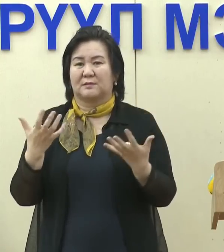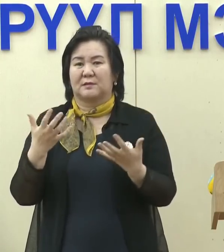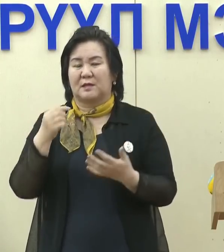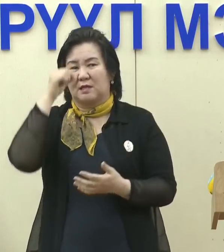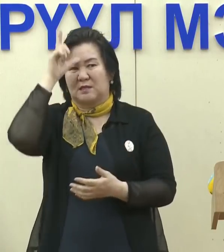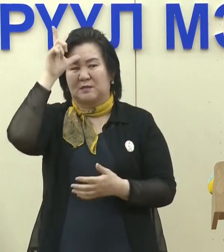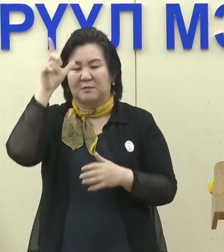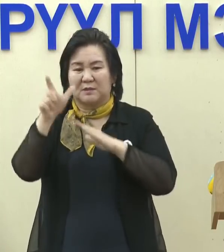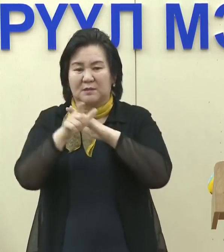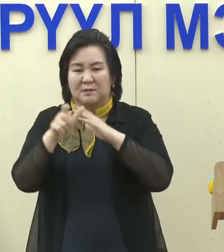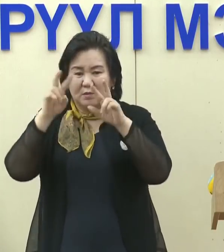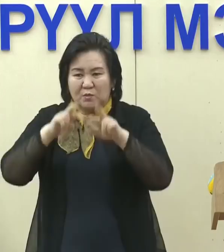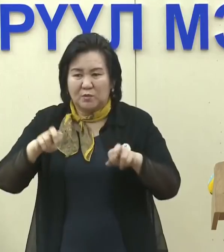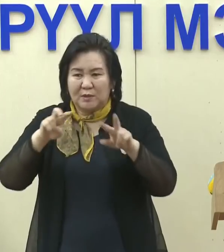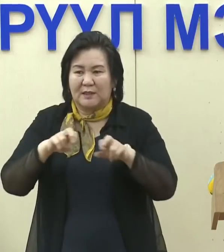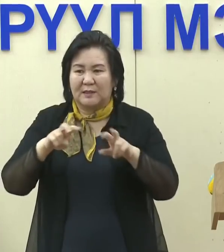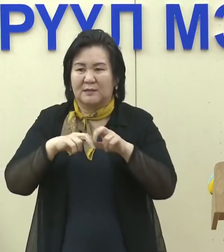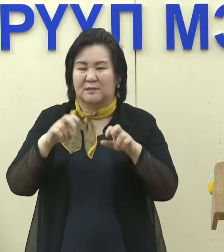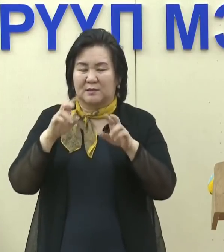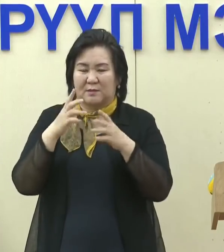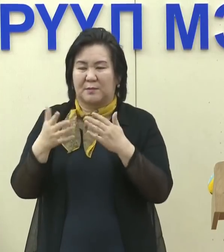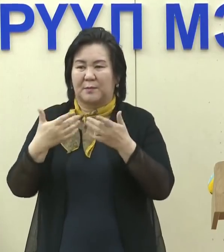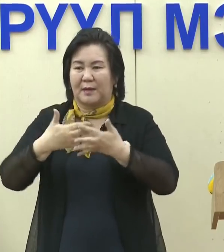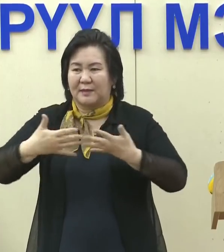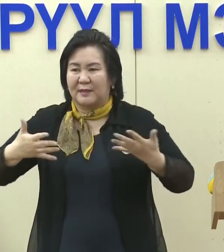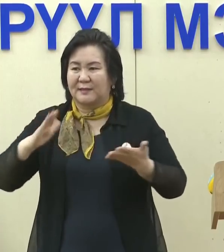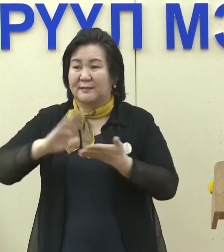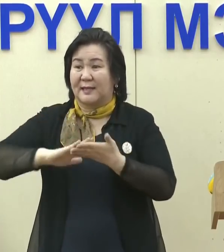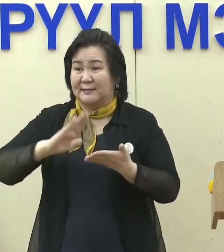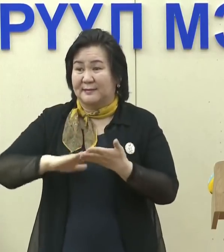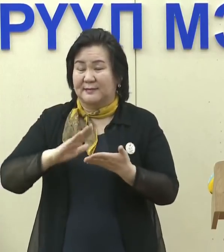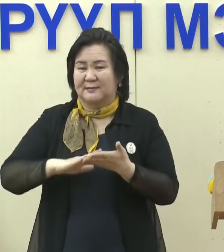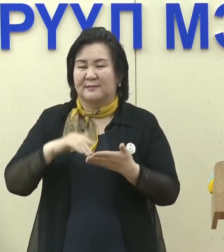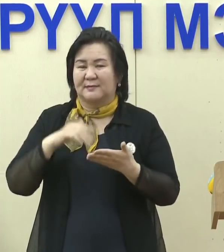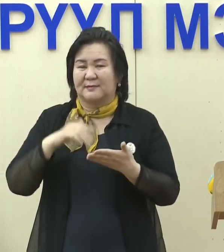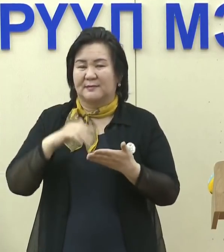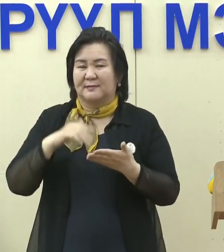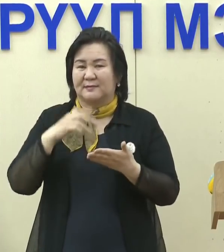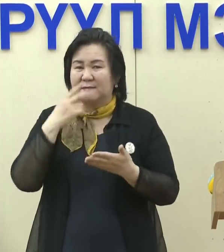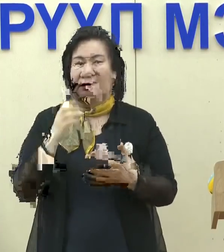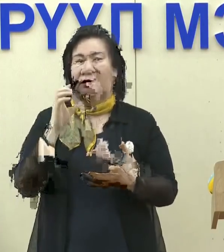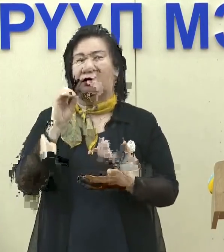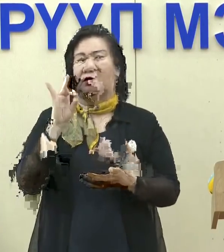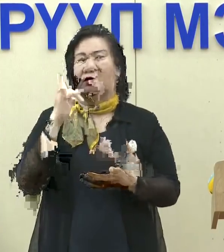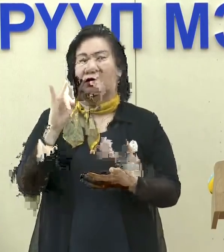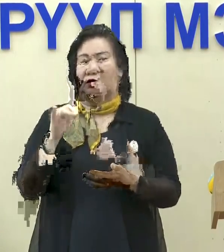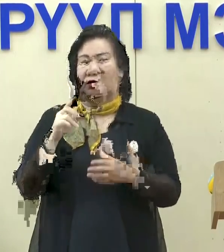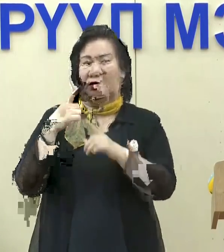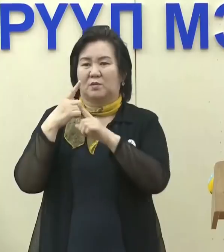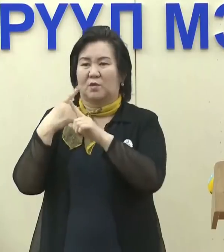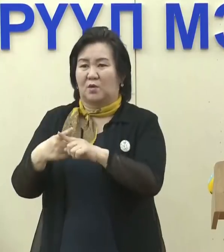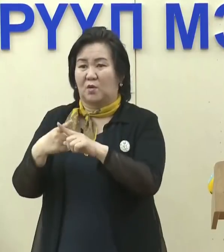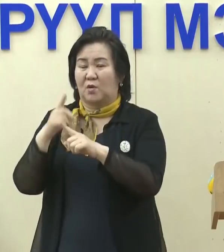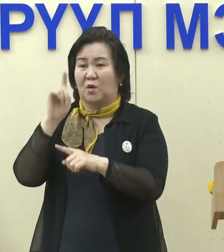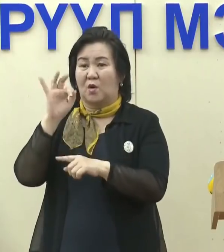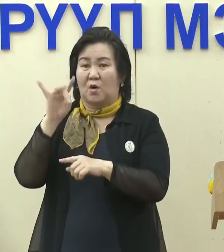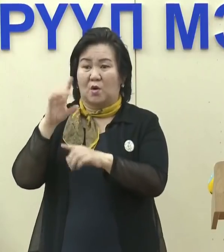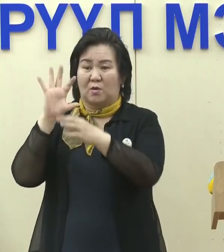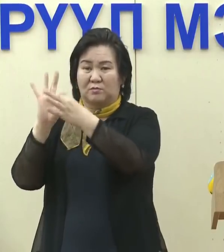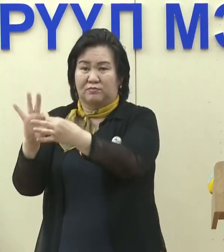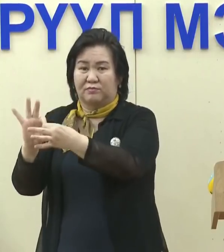одоо судлаачдын одоо судалгааны материалтай танилцсаж одоо ингэж үзэж яхад ерөнхийдөө энэ хөл хорионы дараа хөл